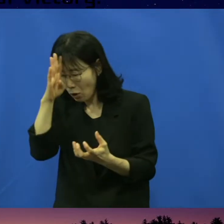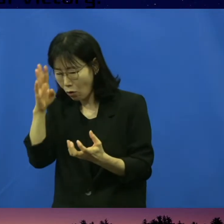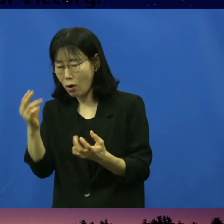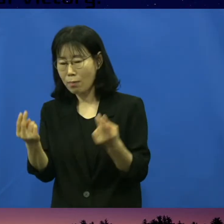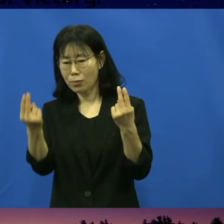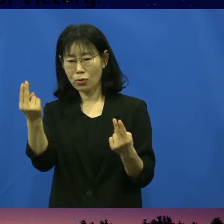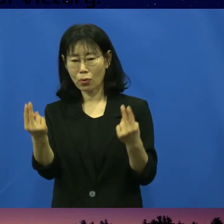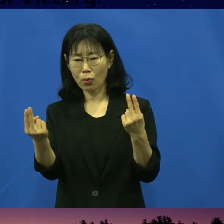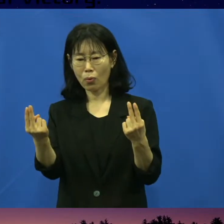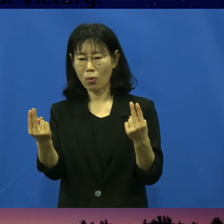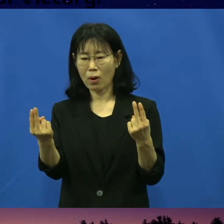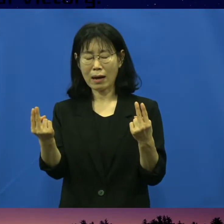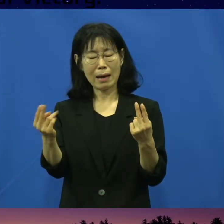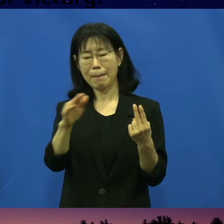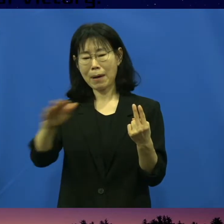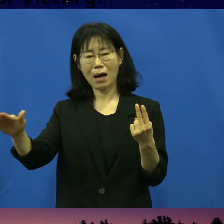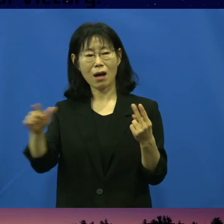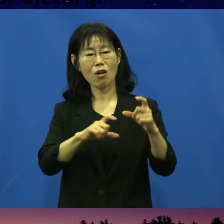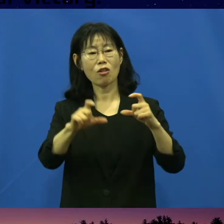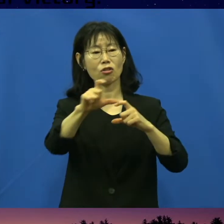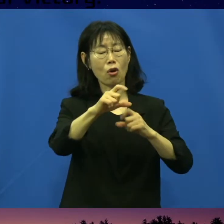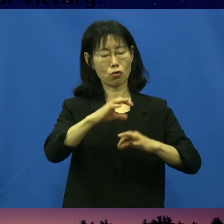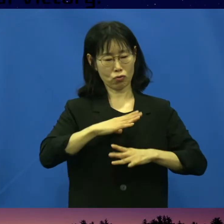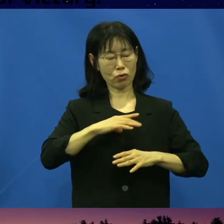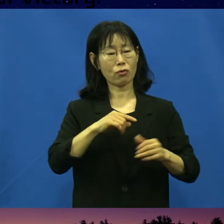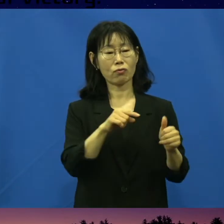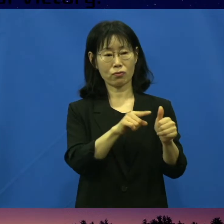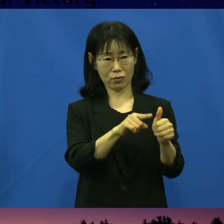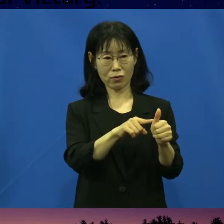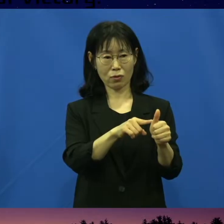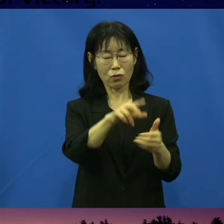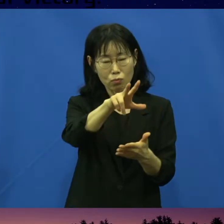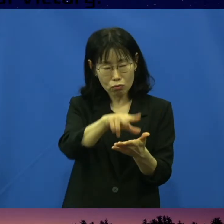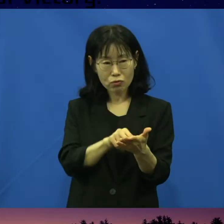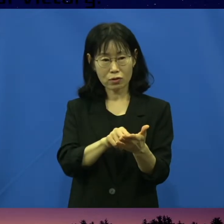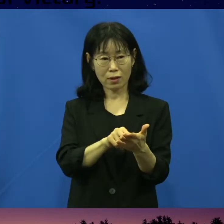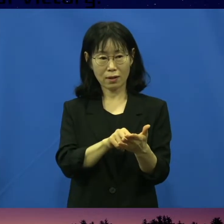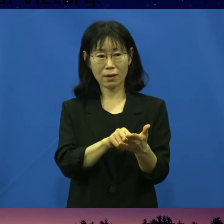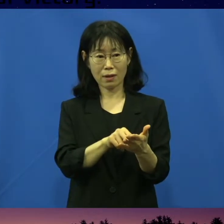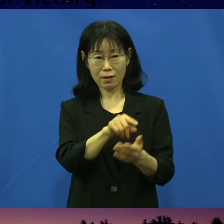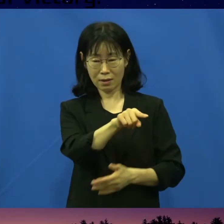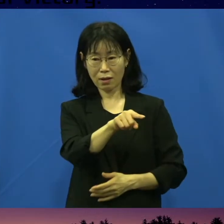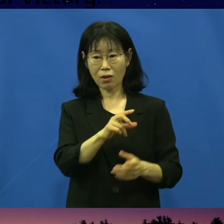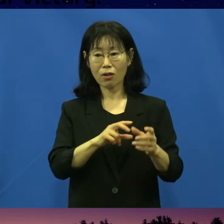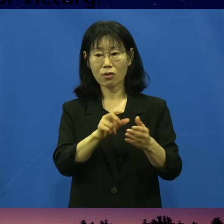교만은 약이 없어요. 약이 없어요. 영적 교만, 약이 없어요.